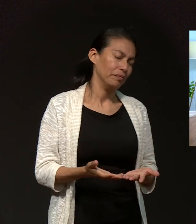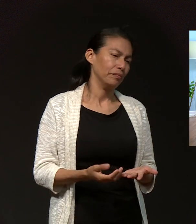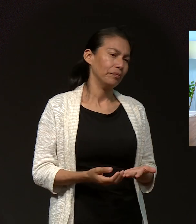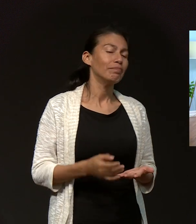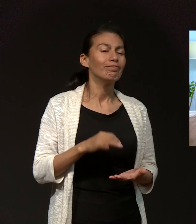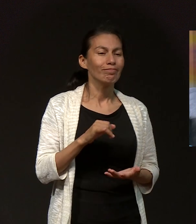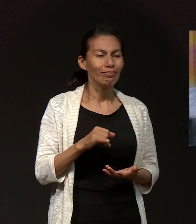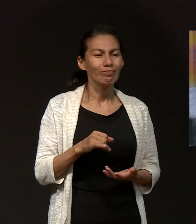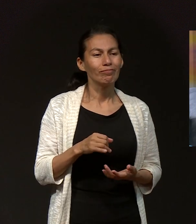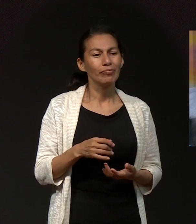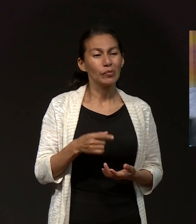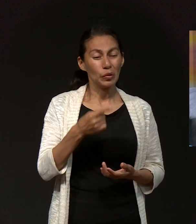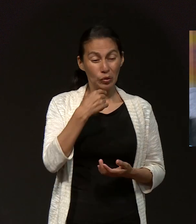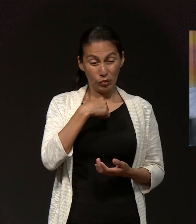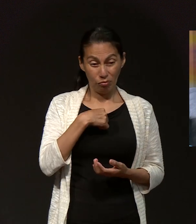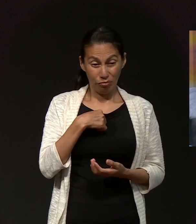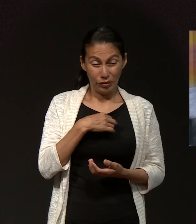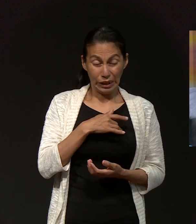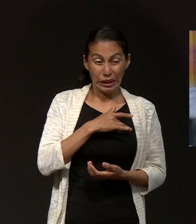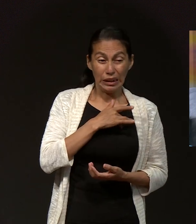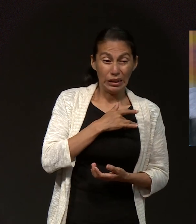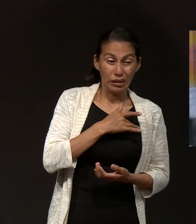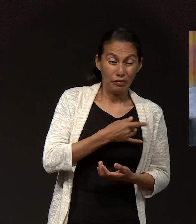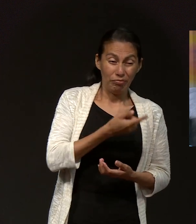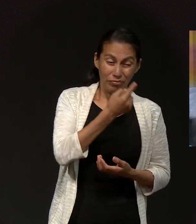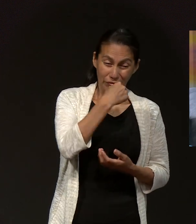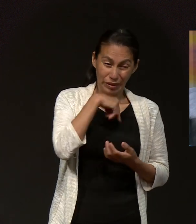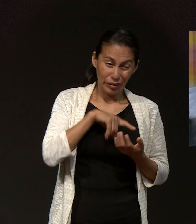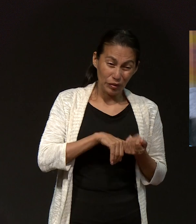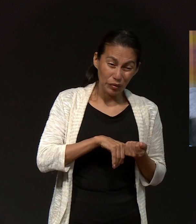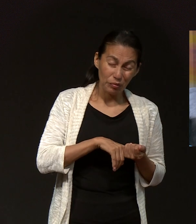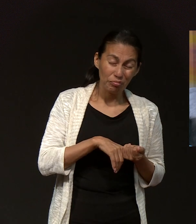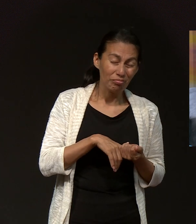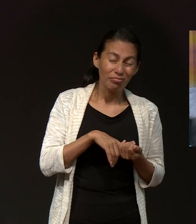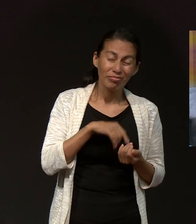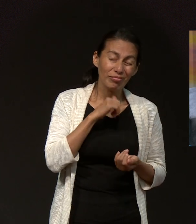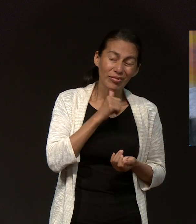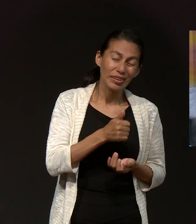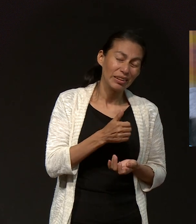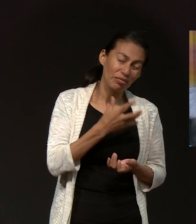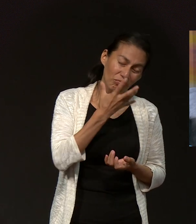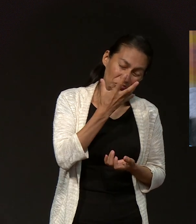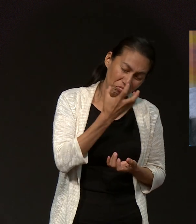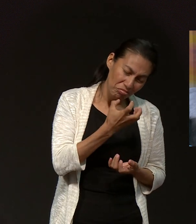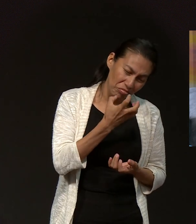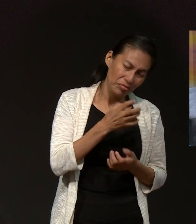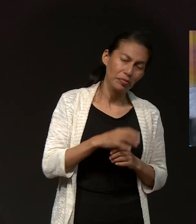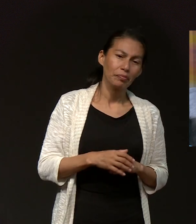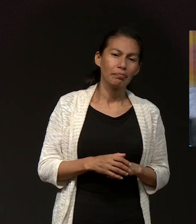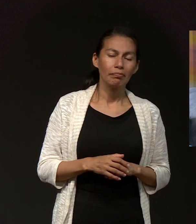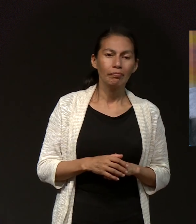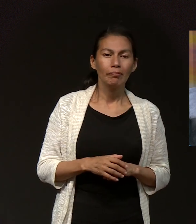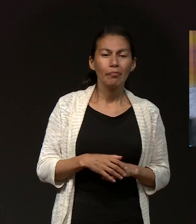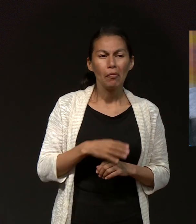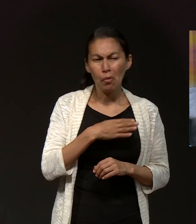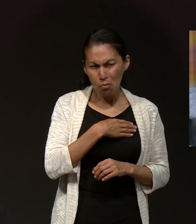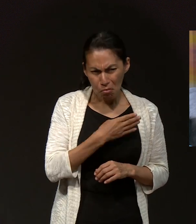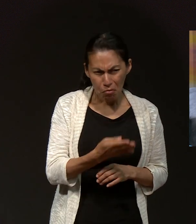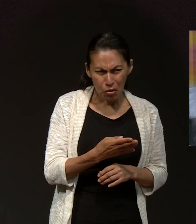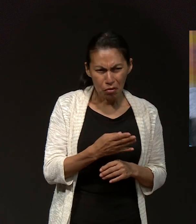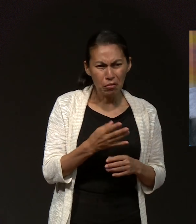personalmente, emocionalmente, espiritualmente, eso no te deja nada. No te deja nada. Es algo que no trasciende.